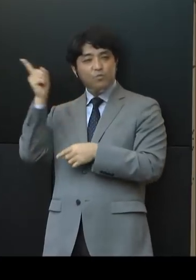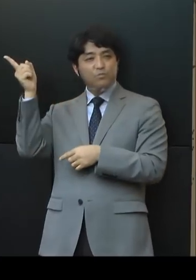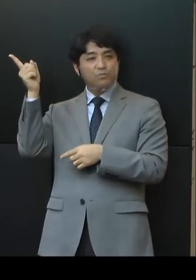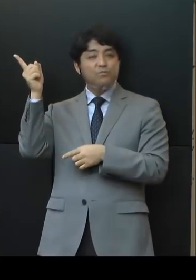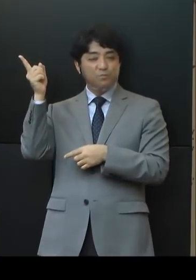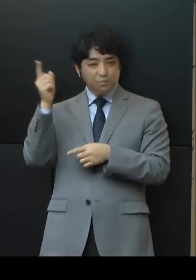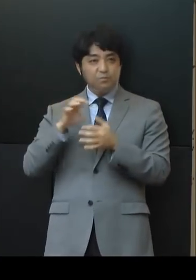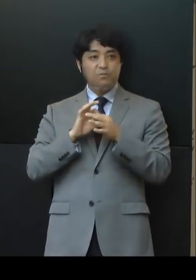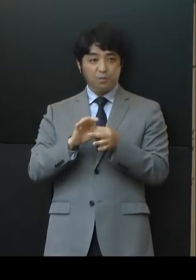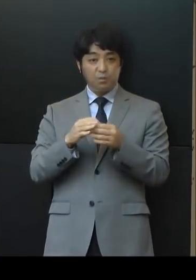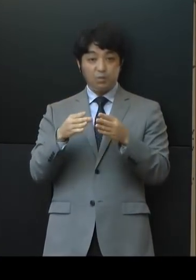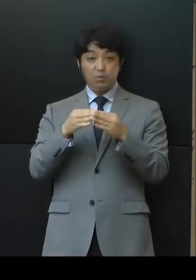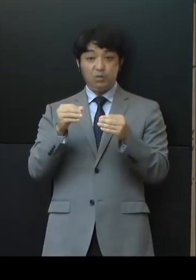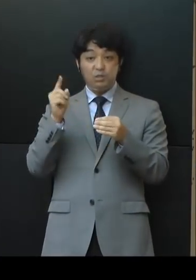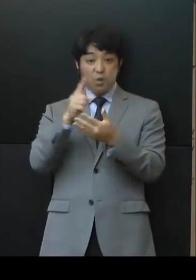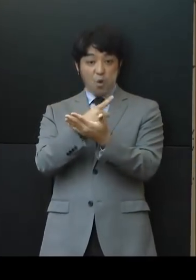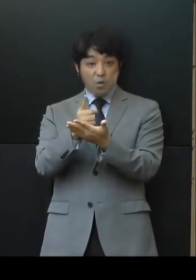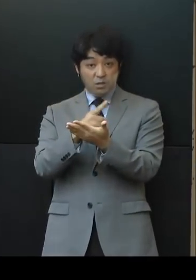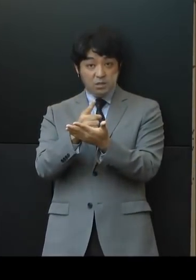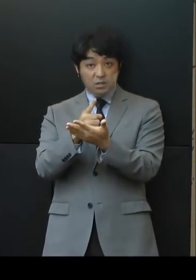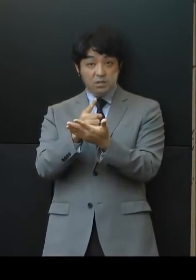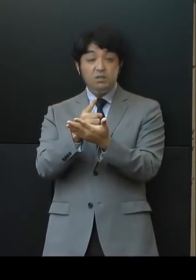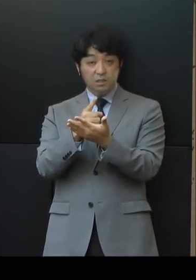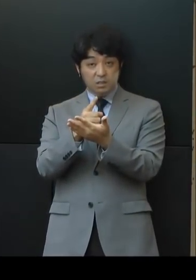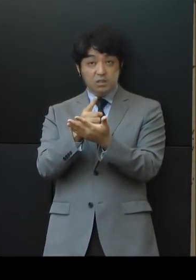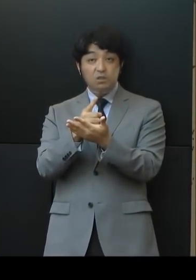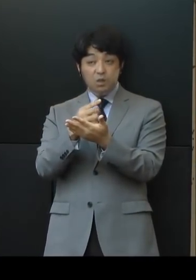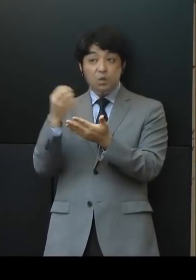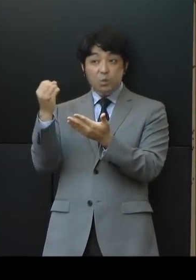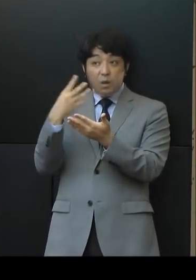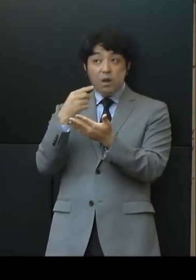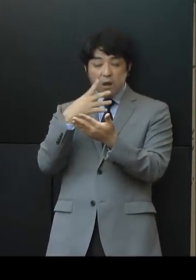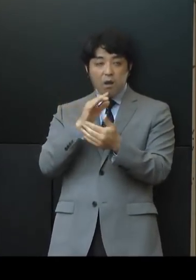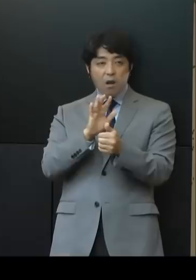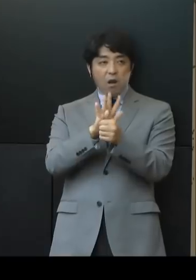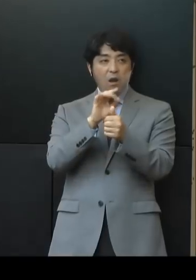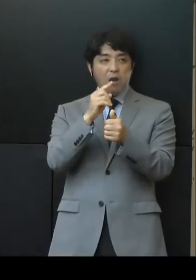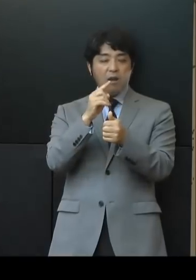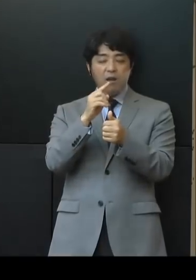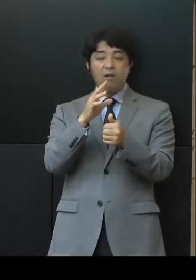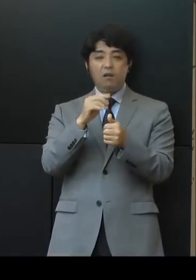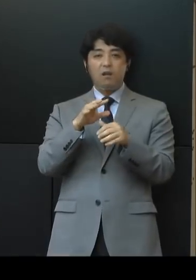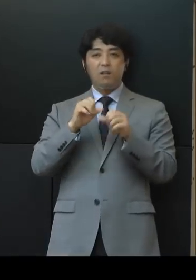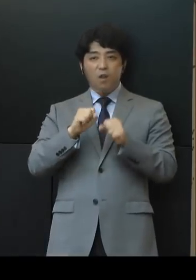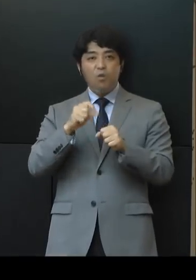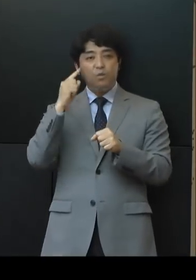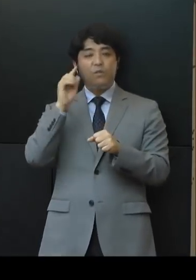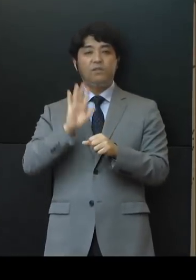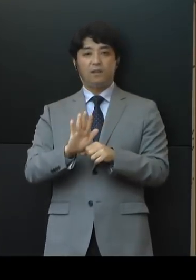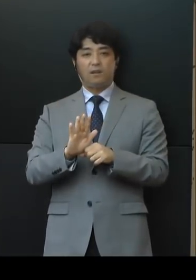った方針の表明がですね、後押しになったという部分もあるというふうに考えています。